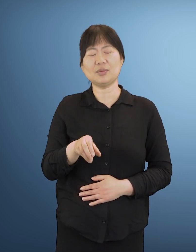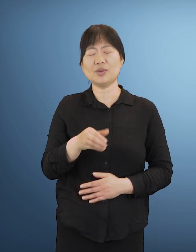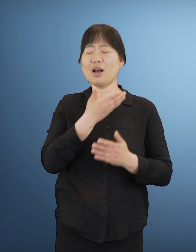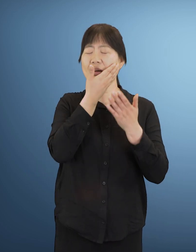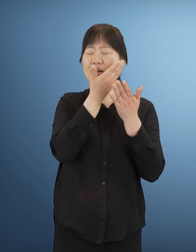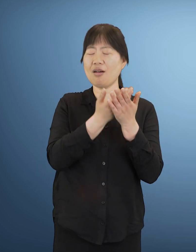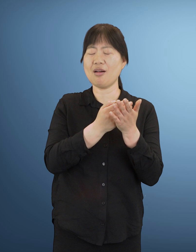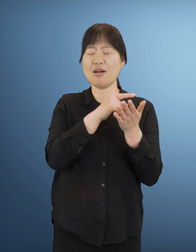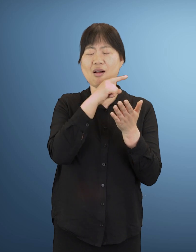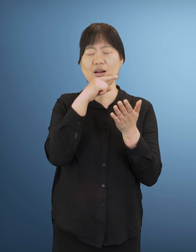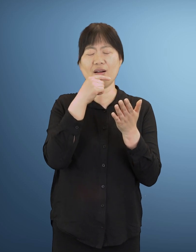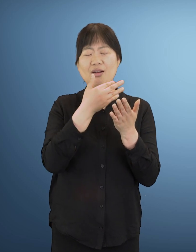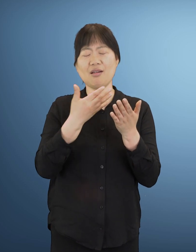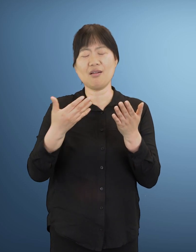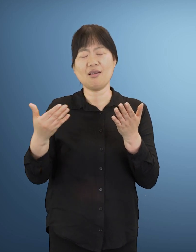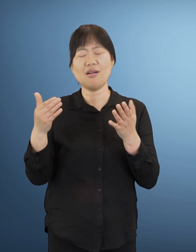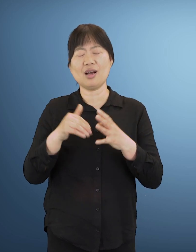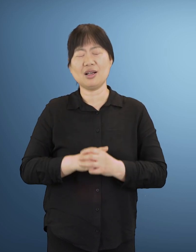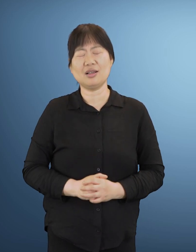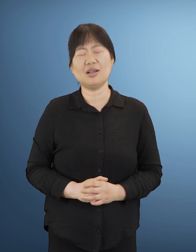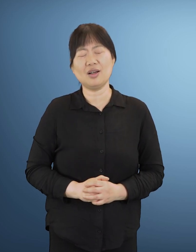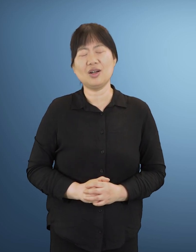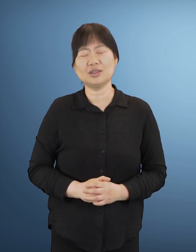십자가의 보혈